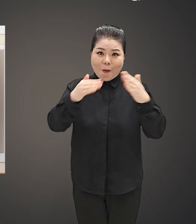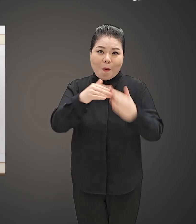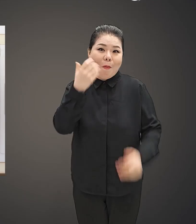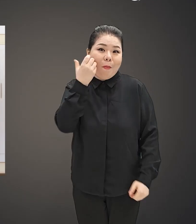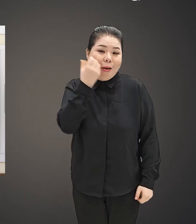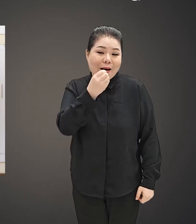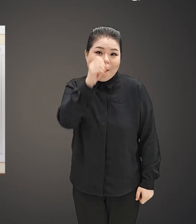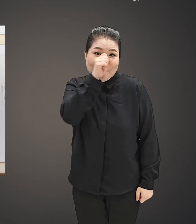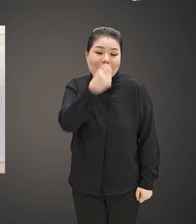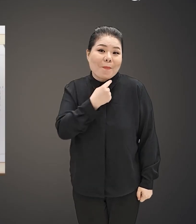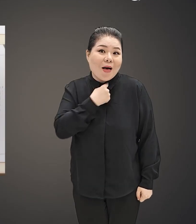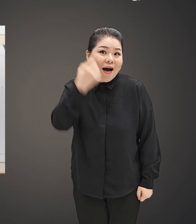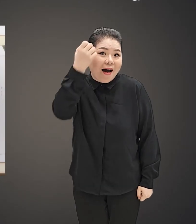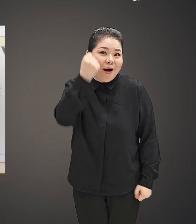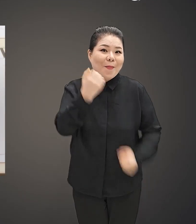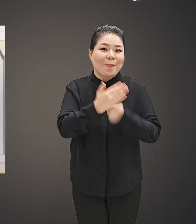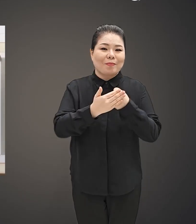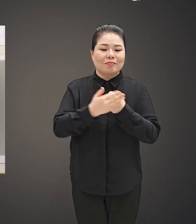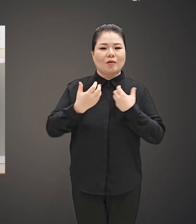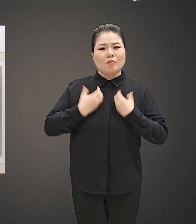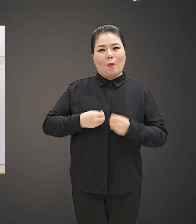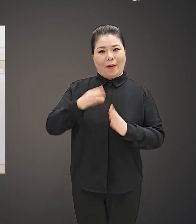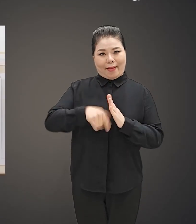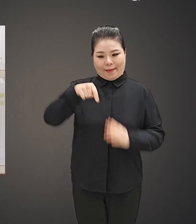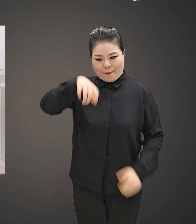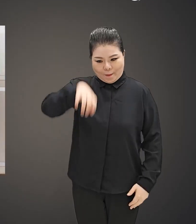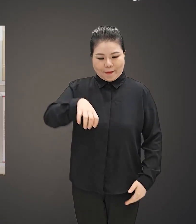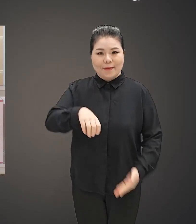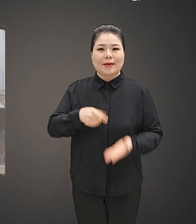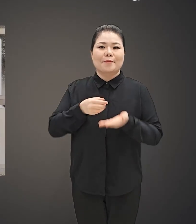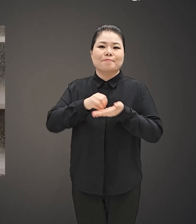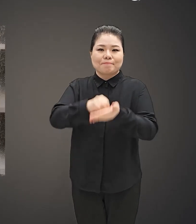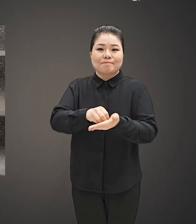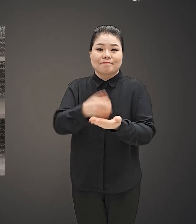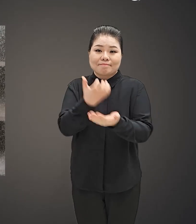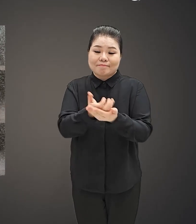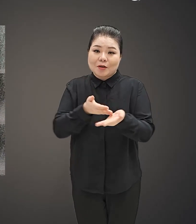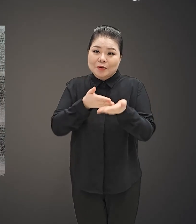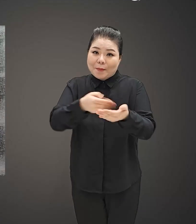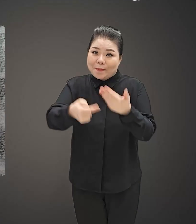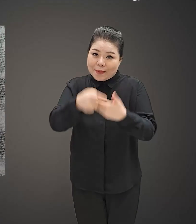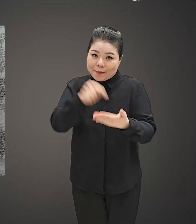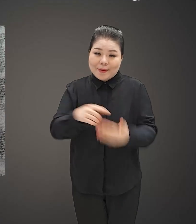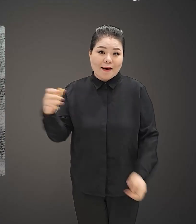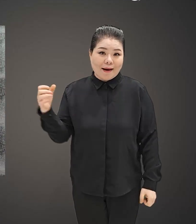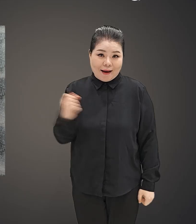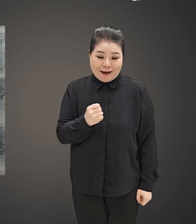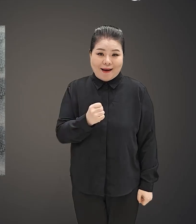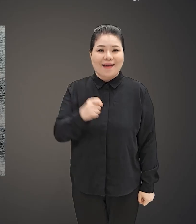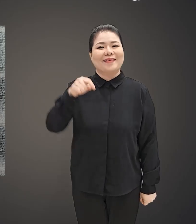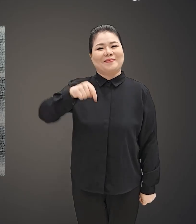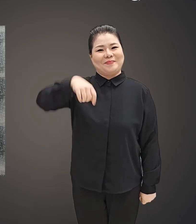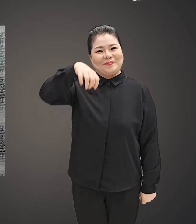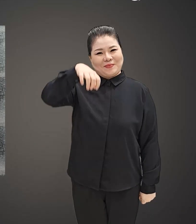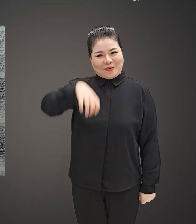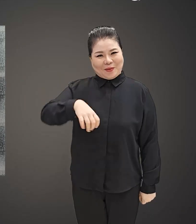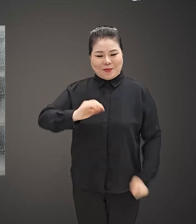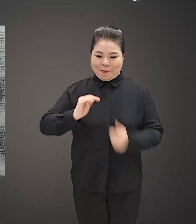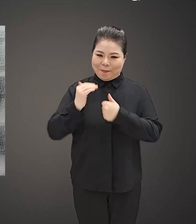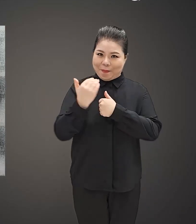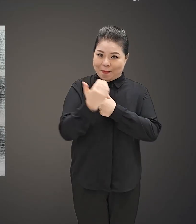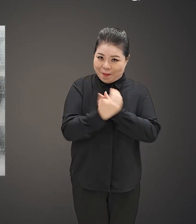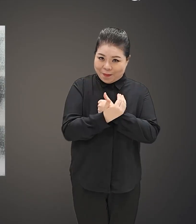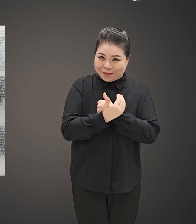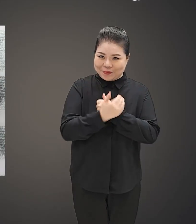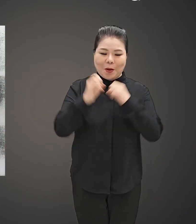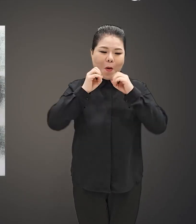마법을, 절망에 빠져있던 시기에도 이곳에 구주건설을 넣게 했던 힘을 되살려 이 공간을